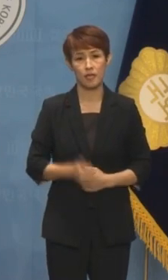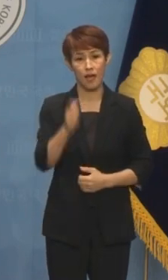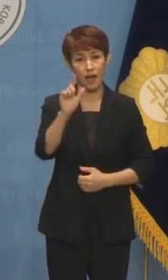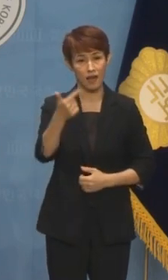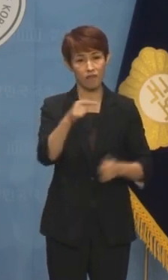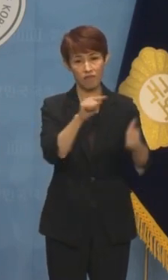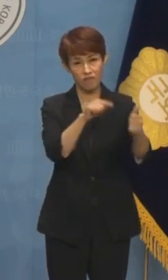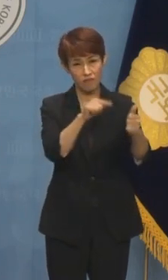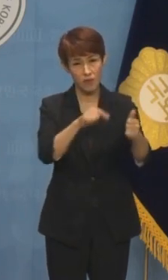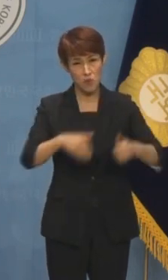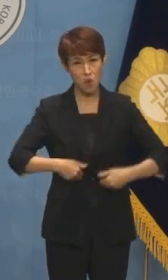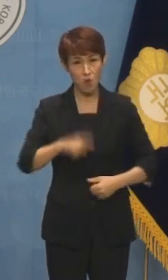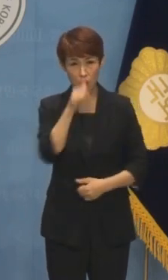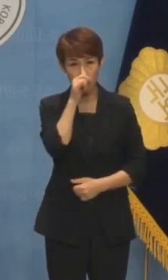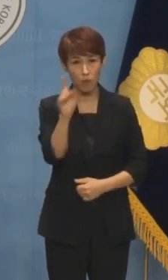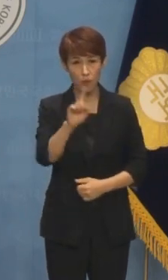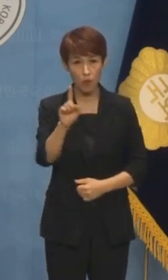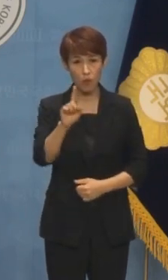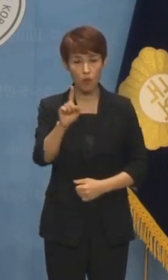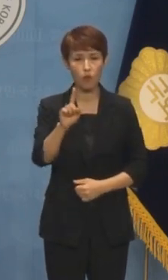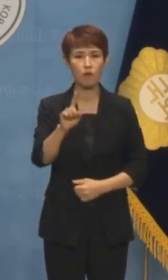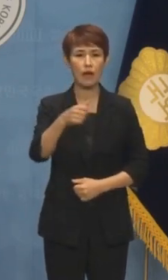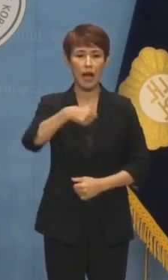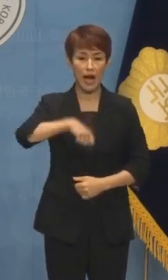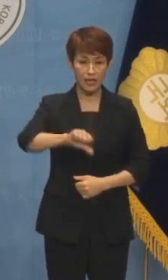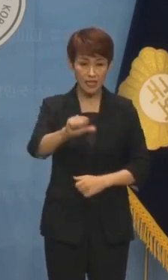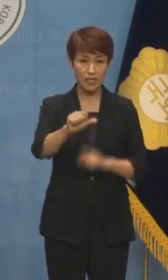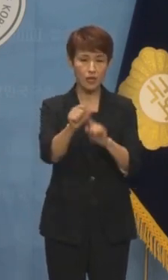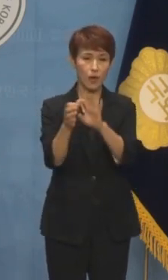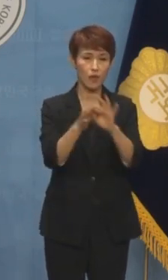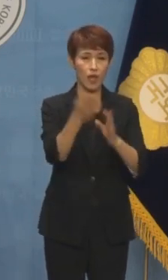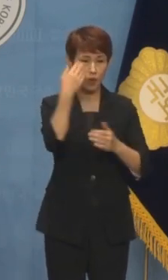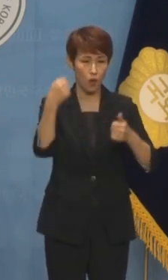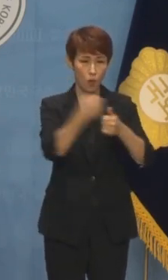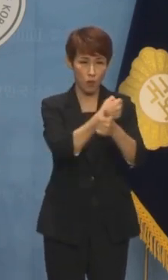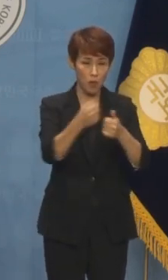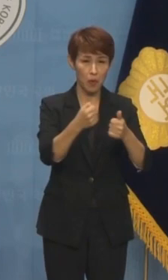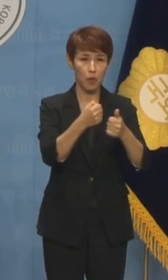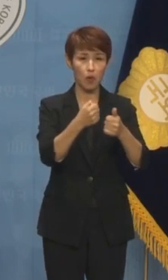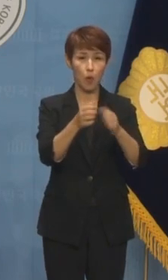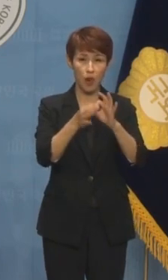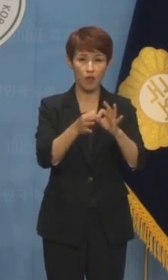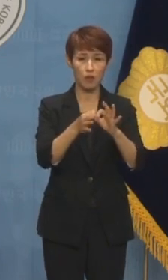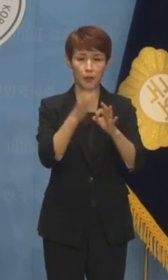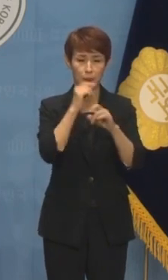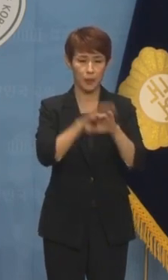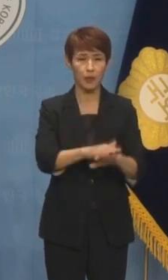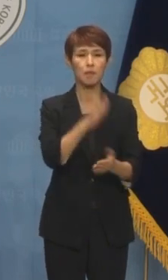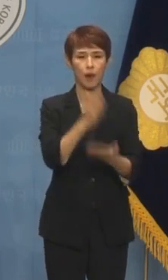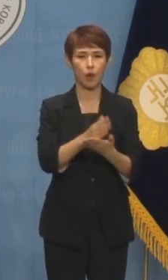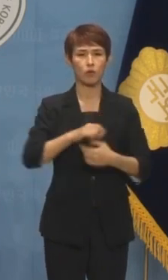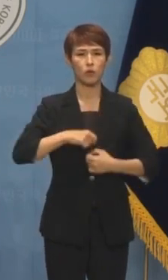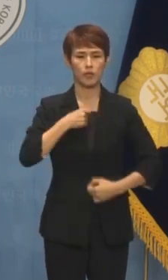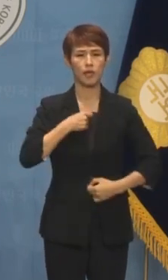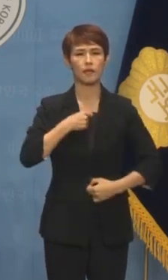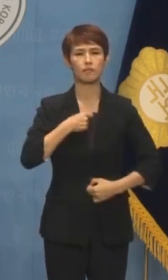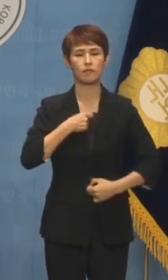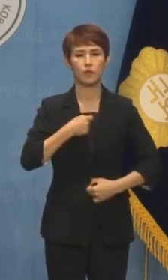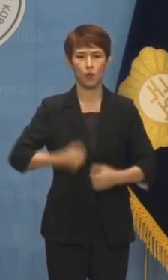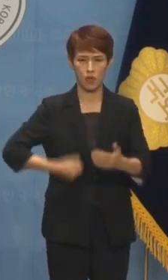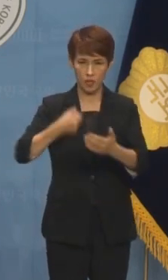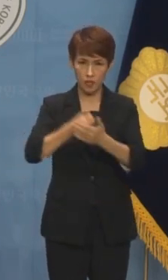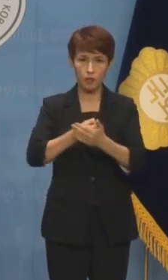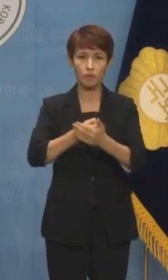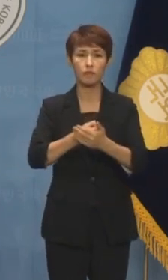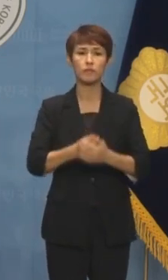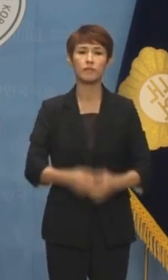전 위원장에게 필요한 것은 아들 학폭 무마 의혹에 대하여 솔직하게 바로잡는